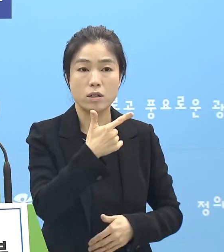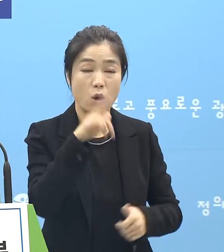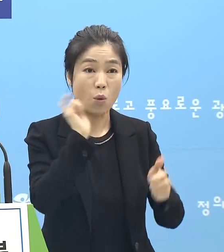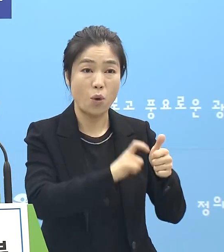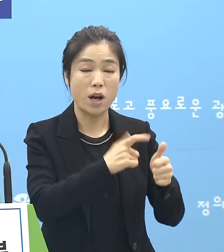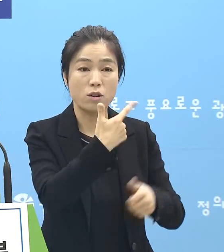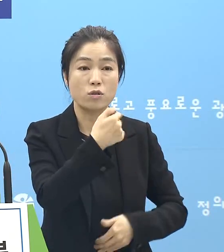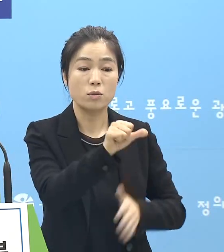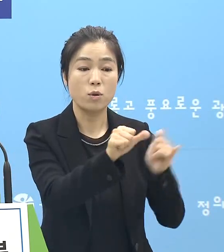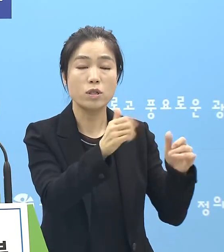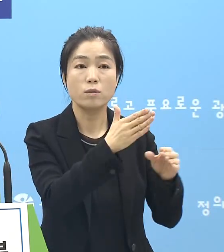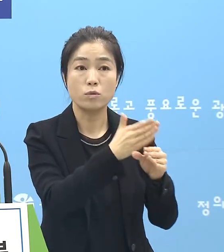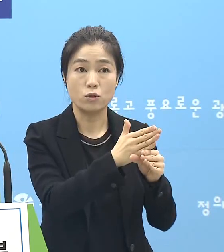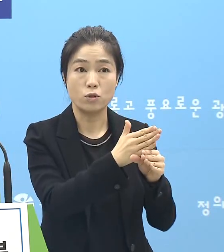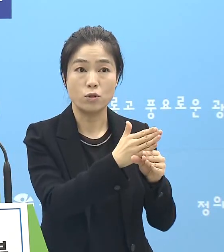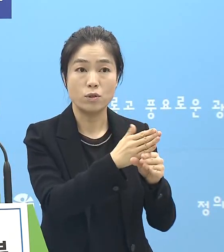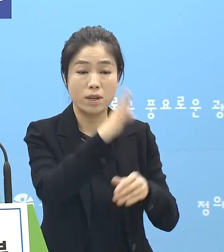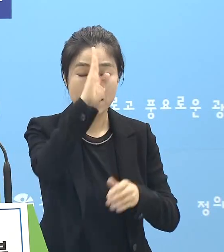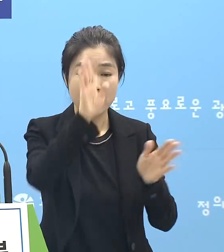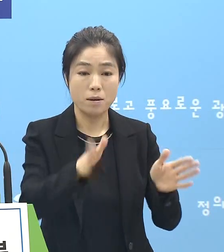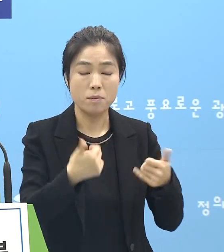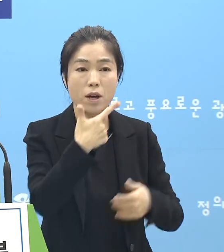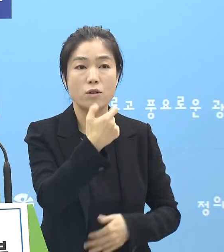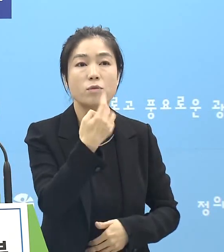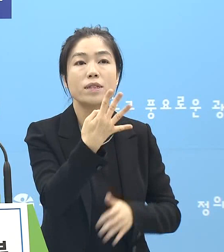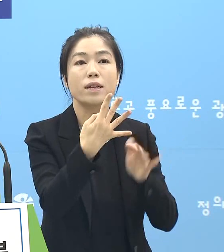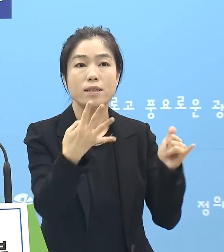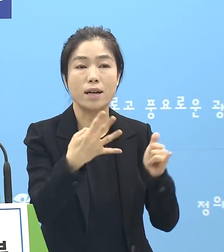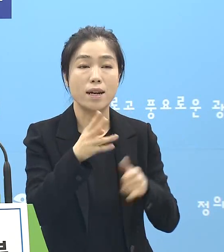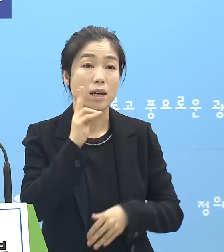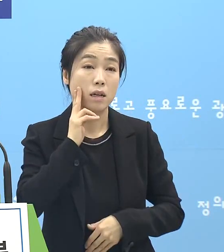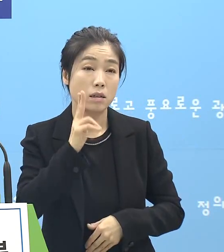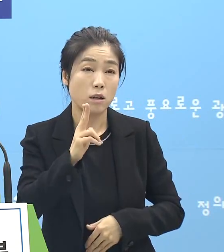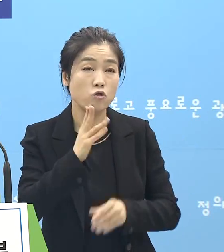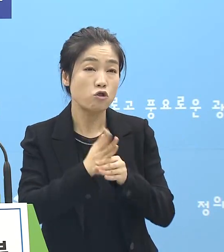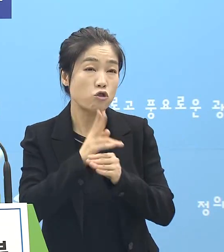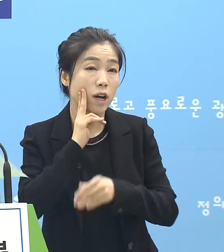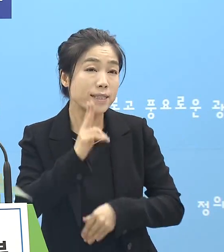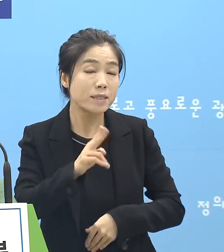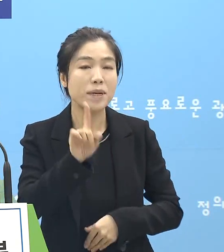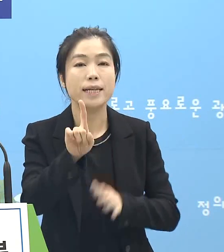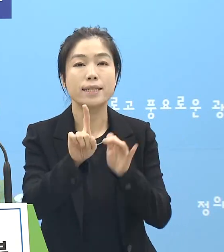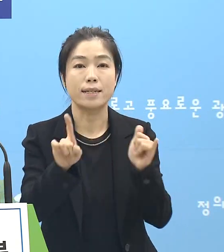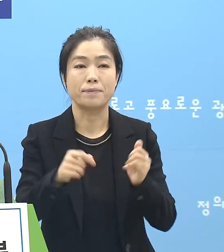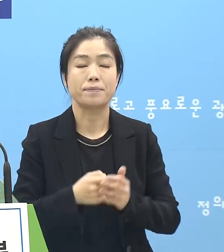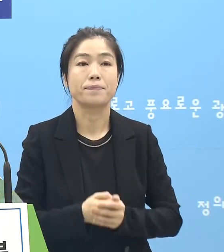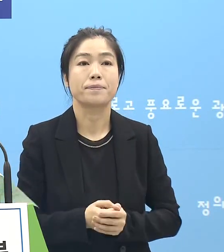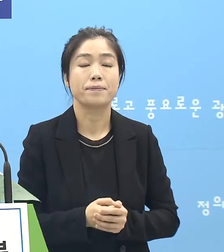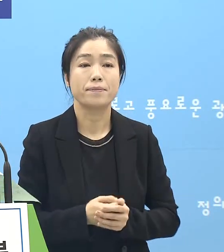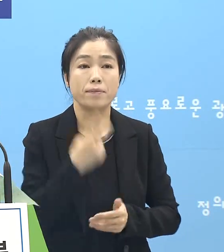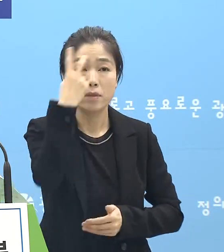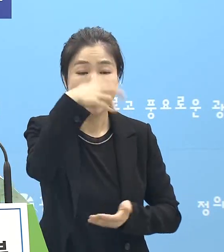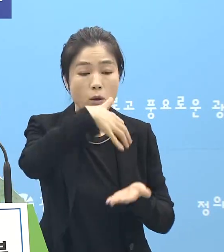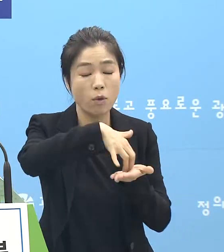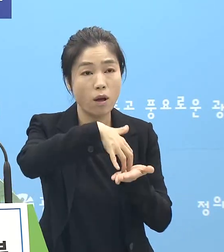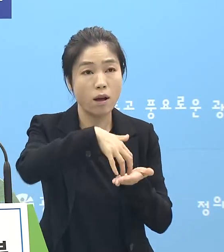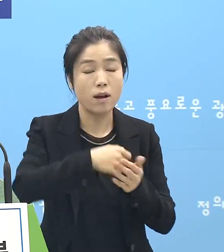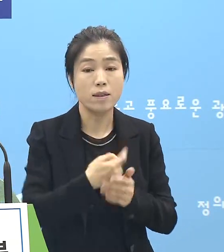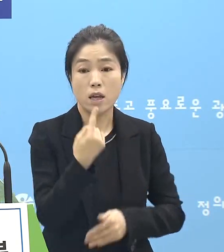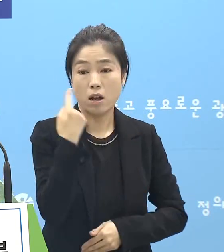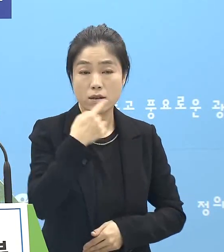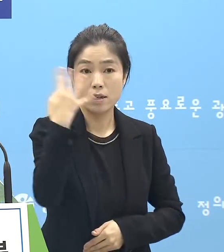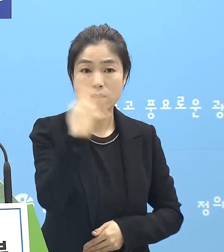확진자 65명 중에서 경증 64명이고 중등증 1명입니다. 검사 현황입니다.